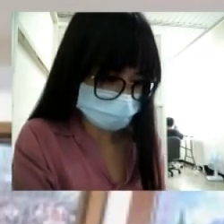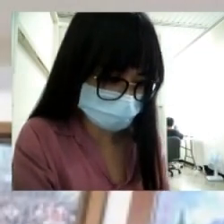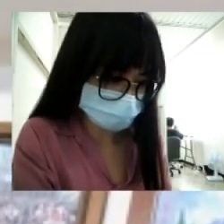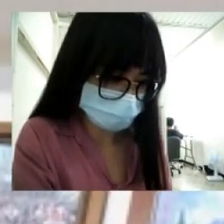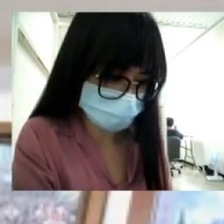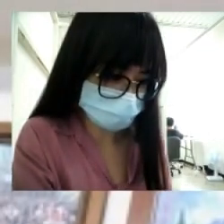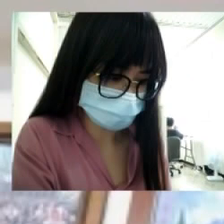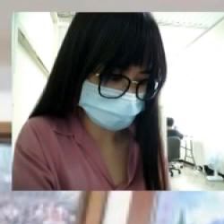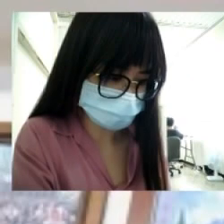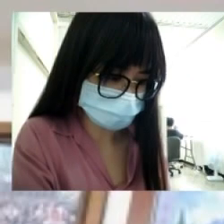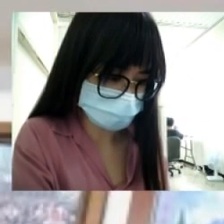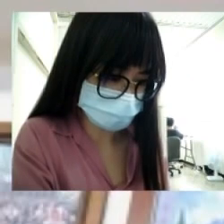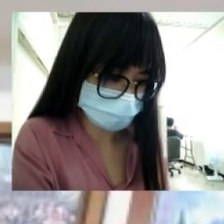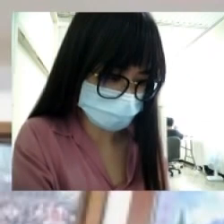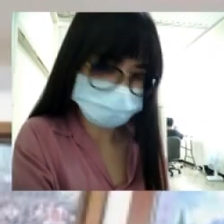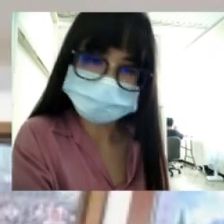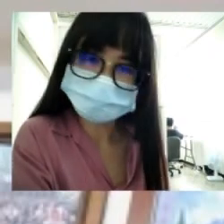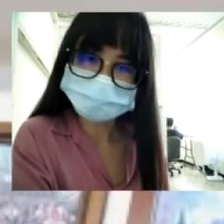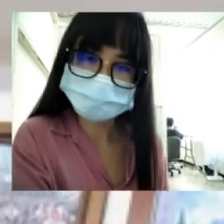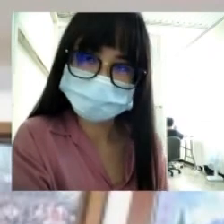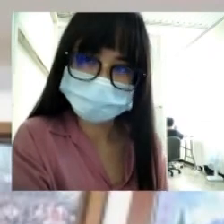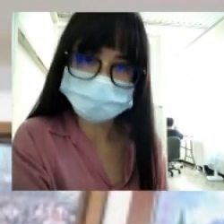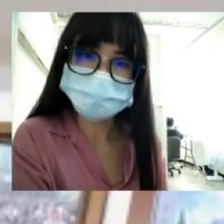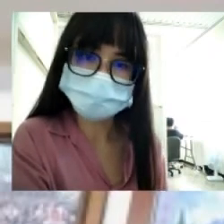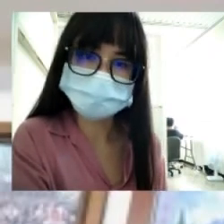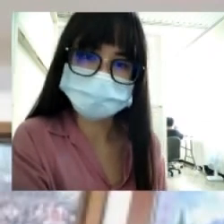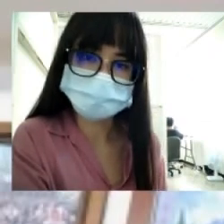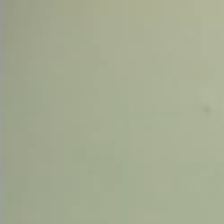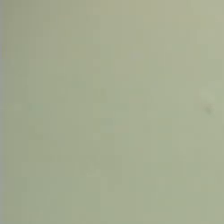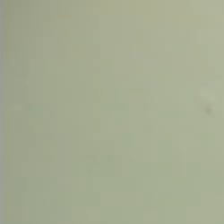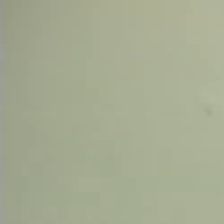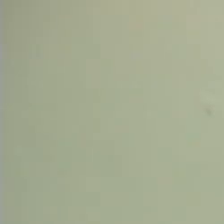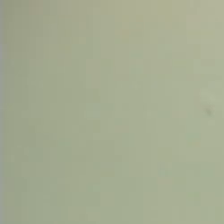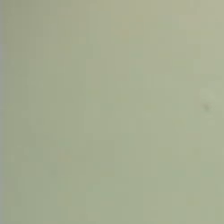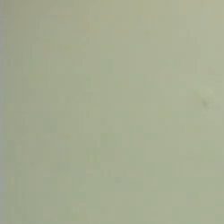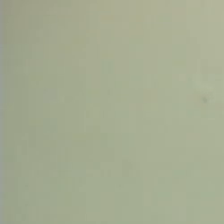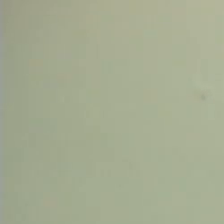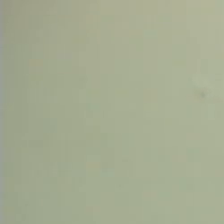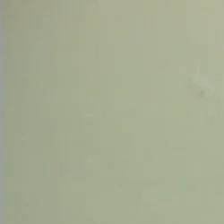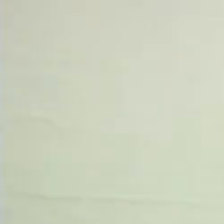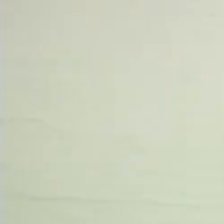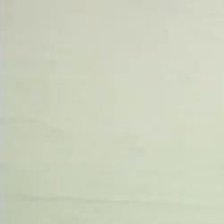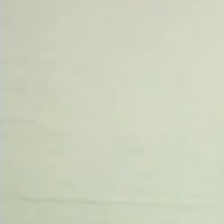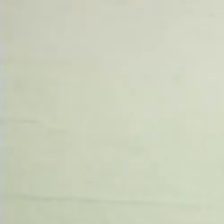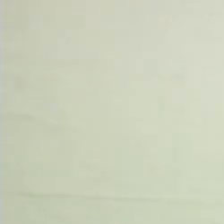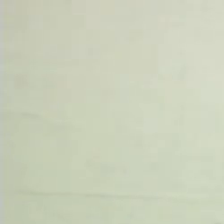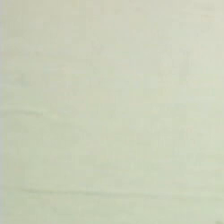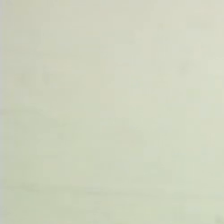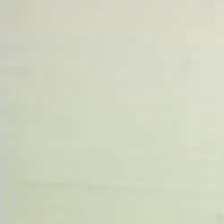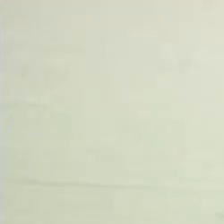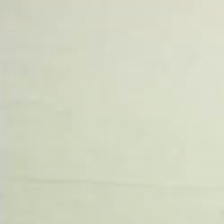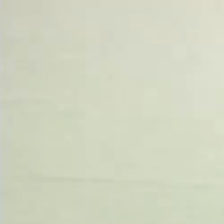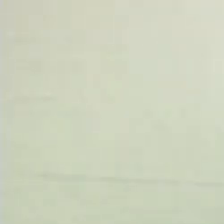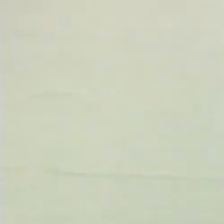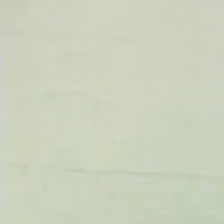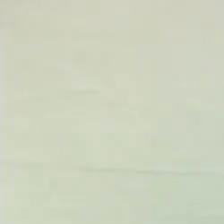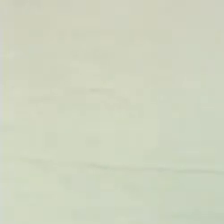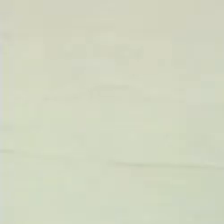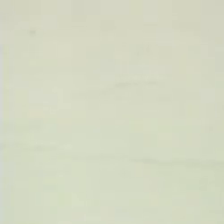的纾困贷款去申贷成功的。 补教业希望相关单位可以加快审核补助，并提供银